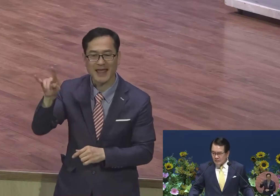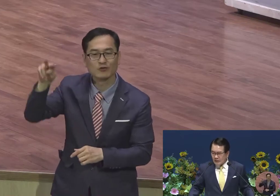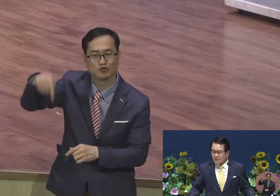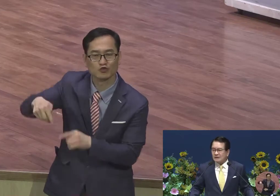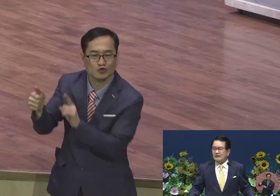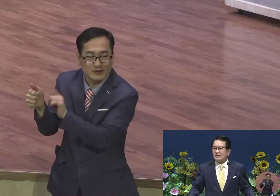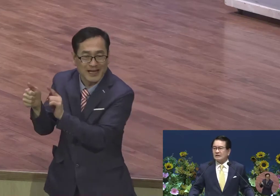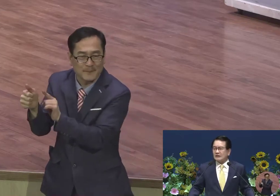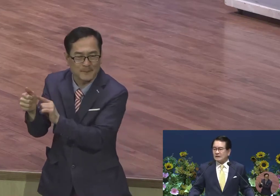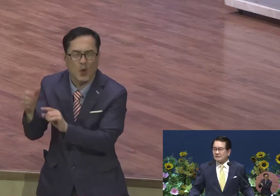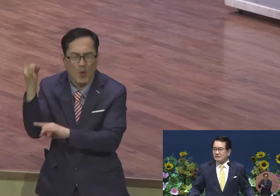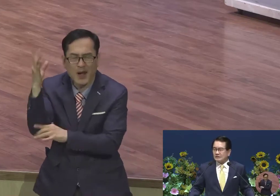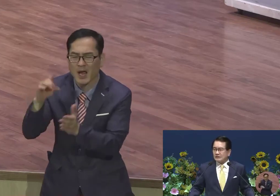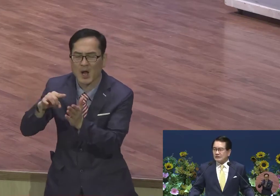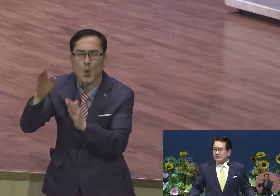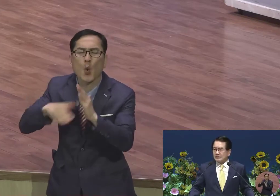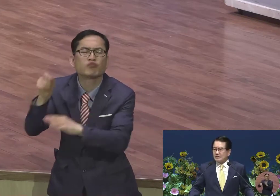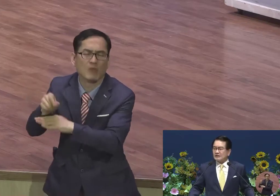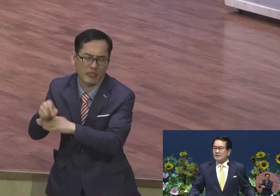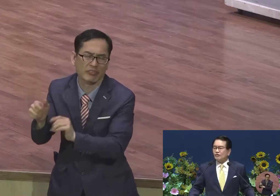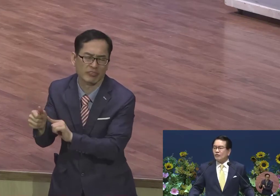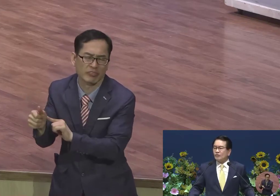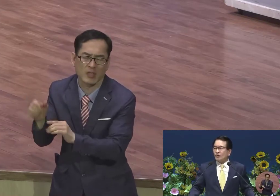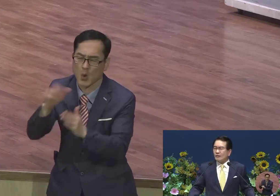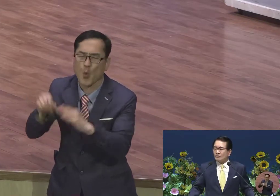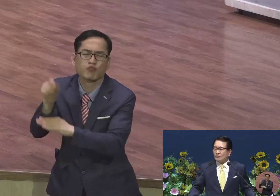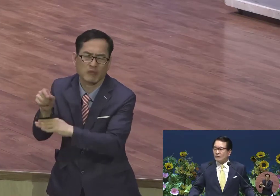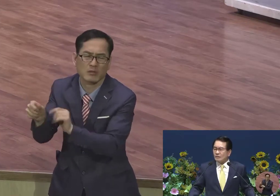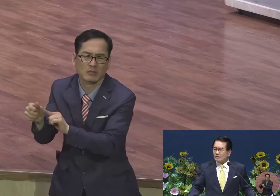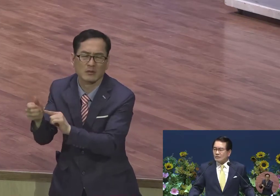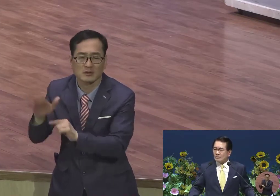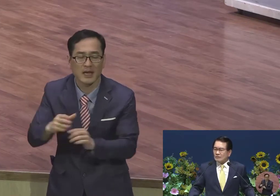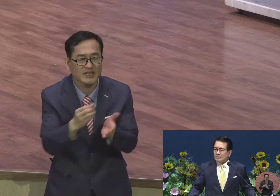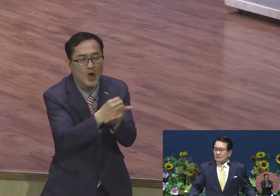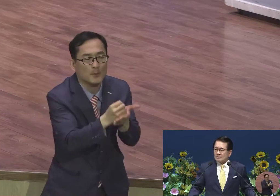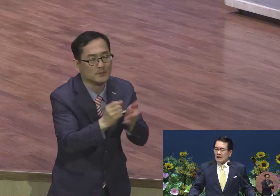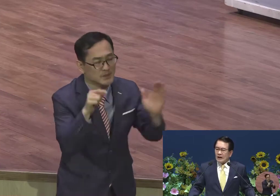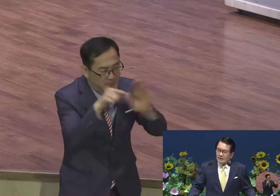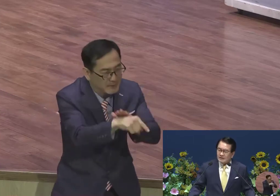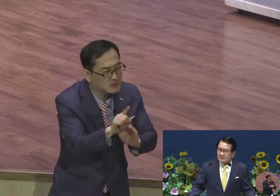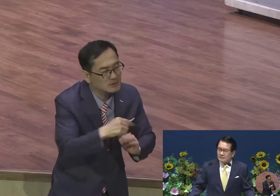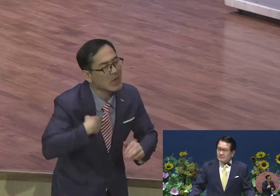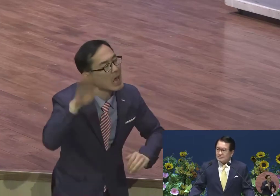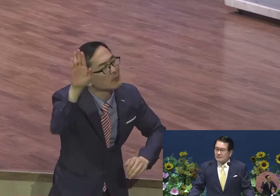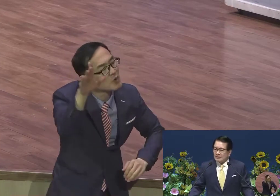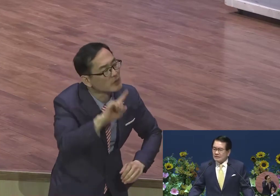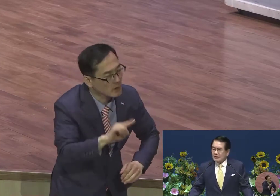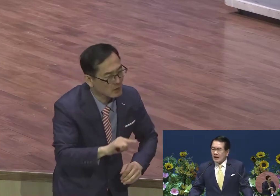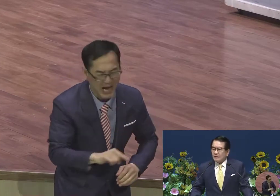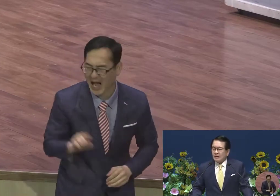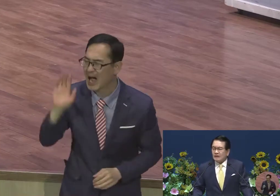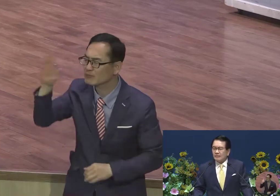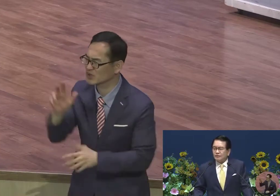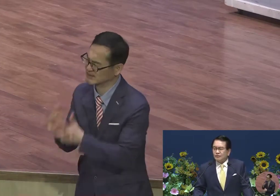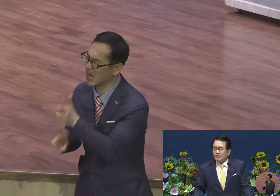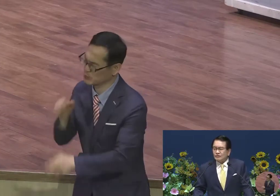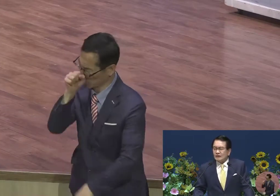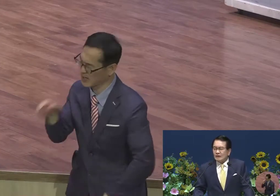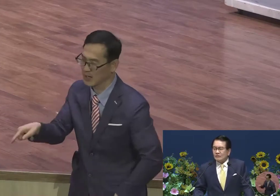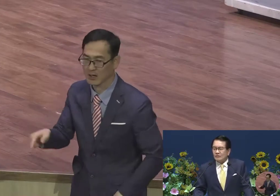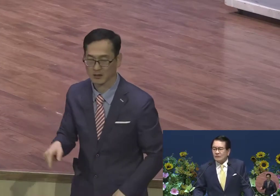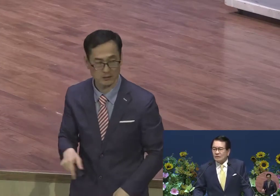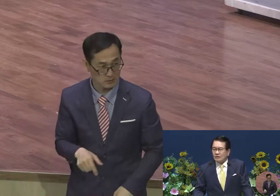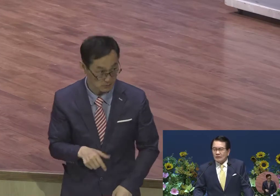사업을 하면 잘 될 거라고 그랬어요 그래서 세무공무원을 그만두고 사업을 했어요 사업을 했는데